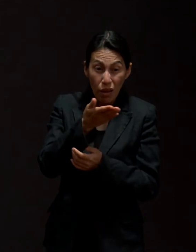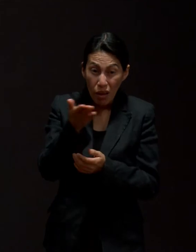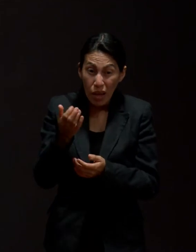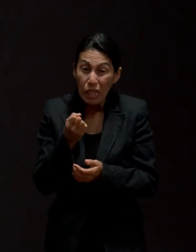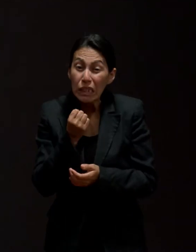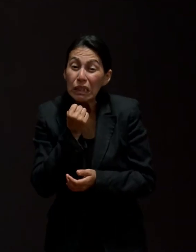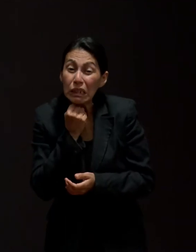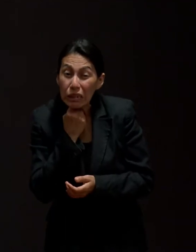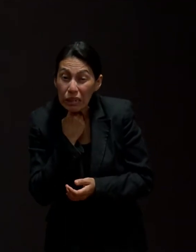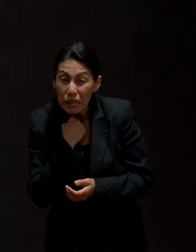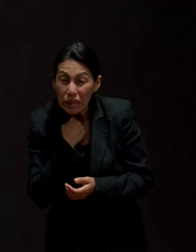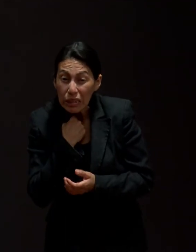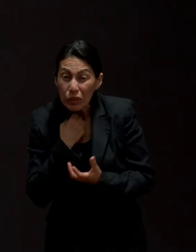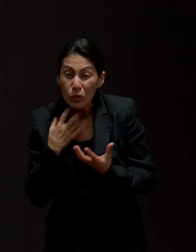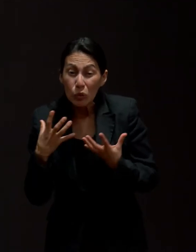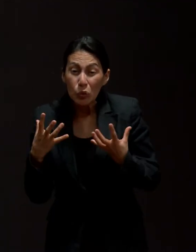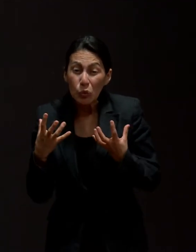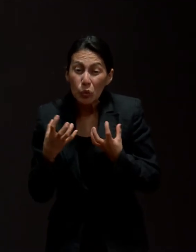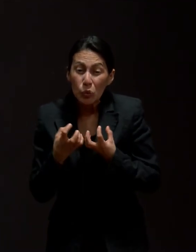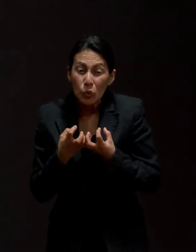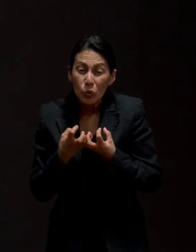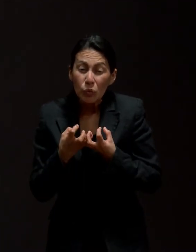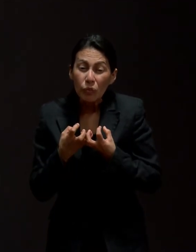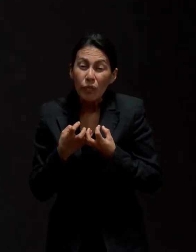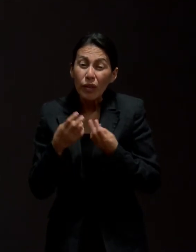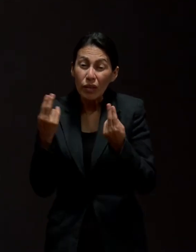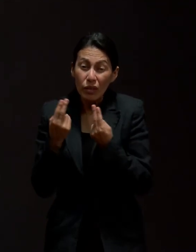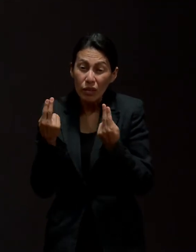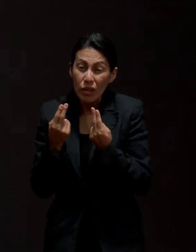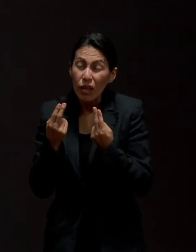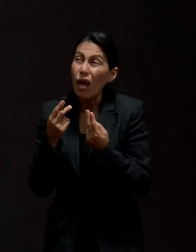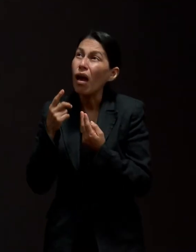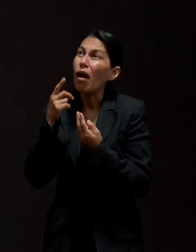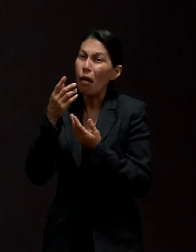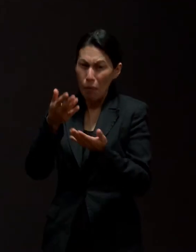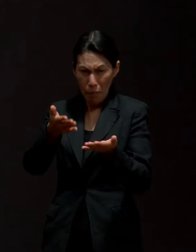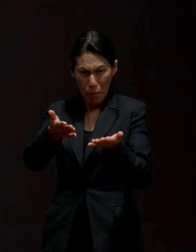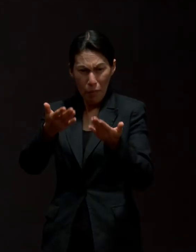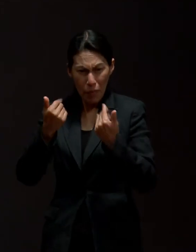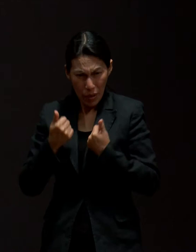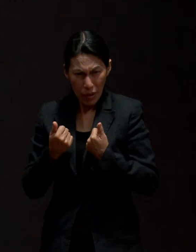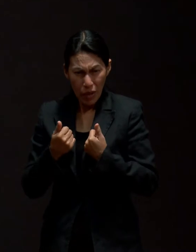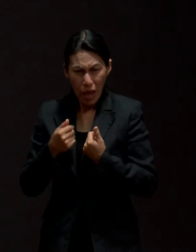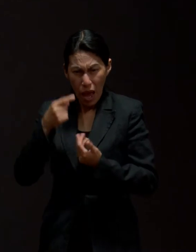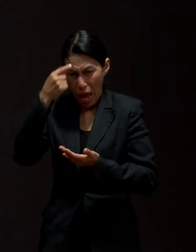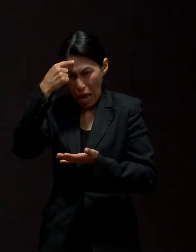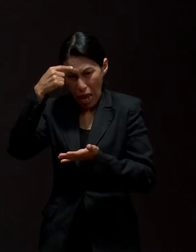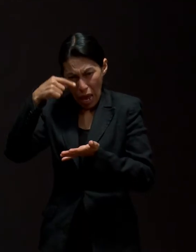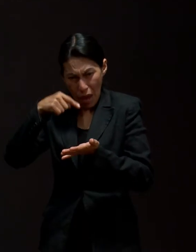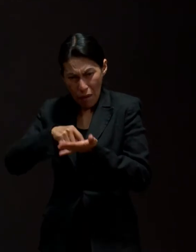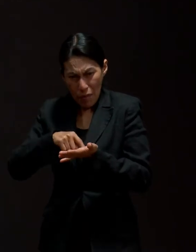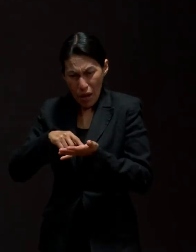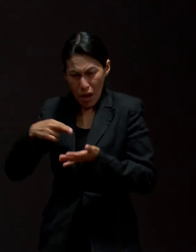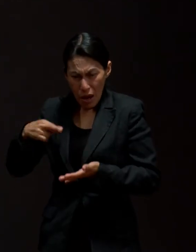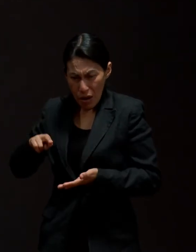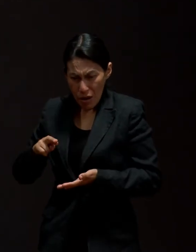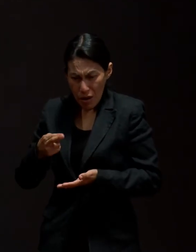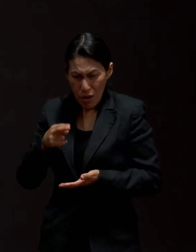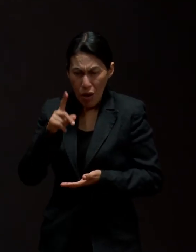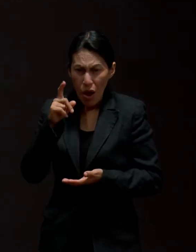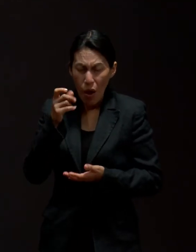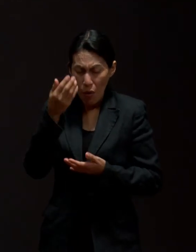sed, dice Jesús, venga a mí y beba. El que cree en mí, como dice la Escritura,